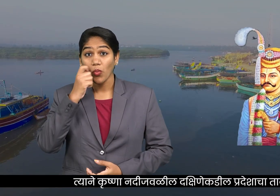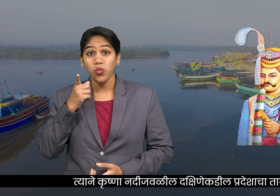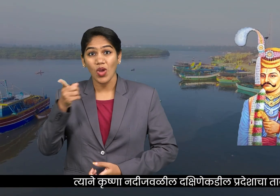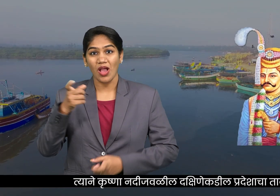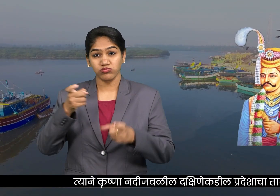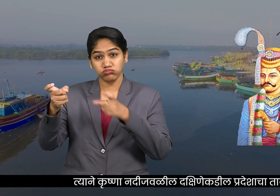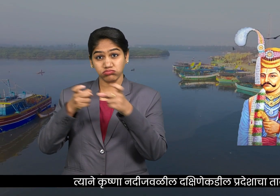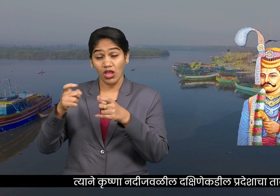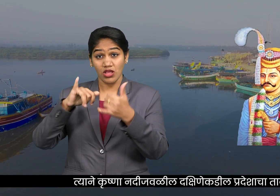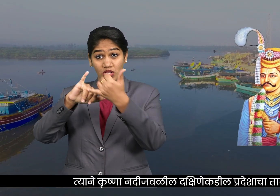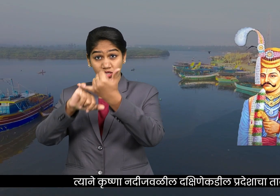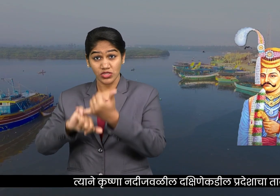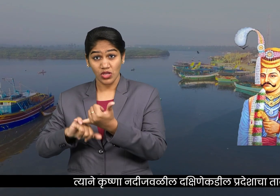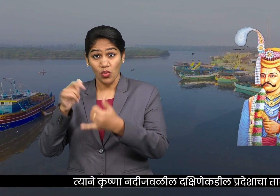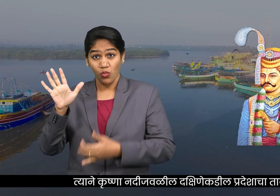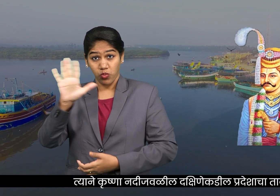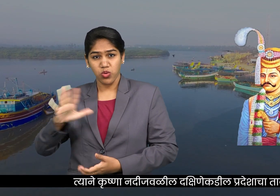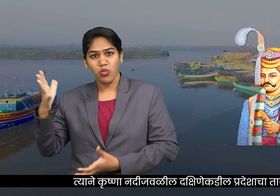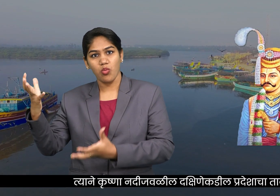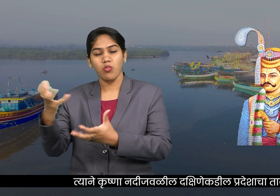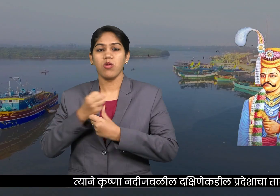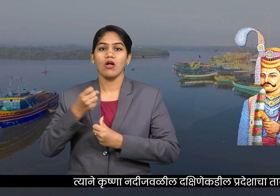त्याने कृष्णा नदी जवळील